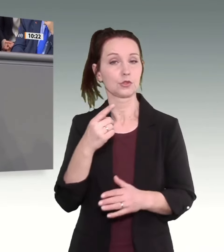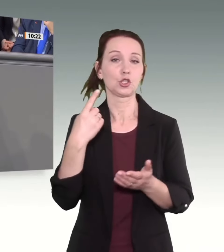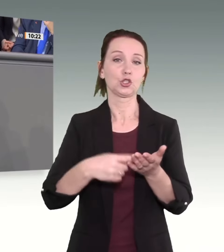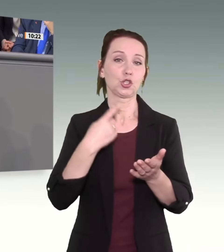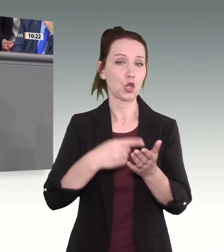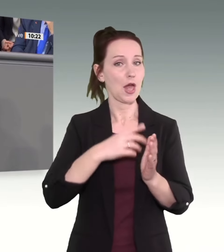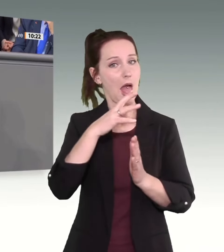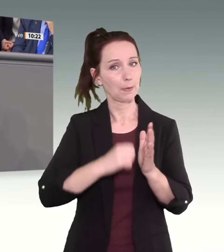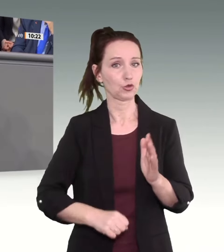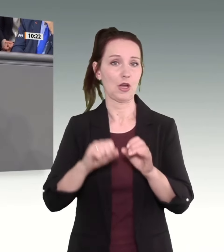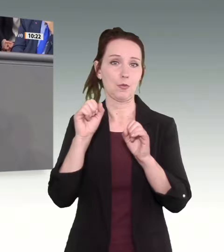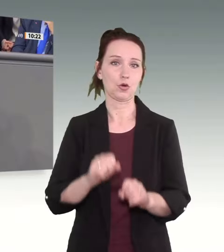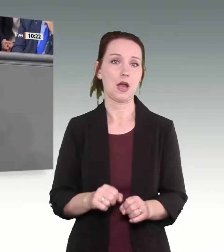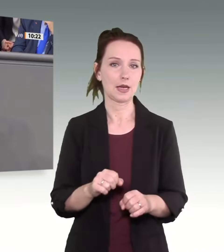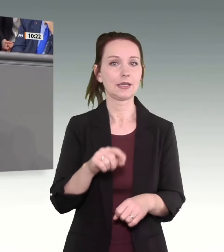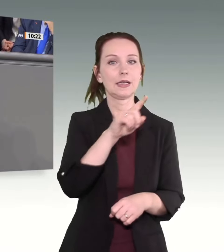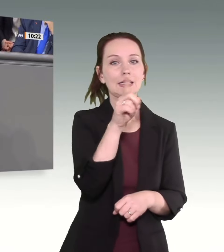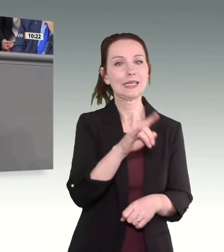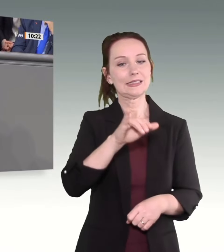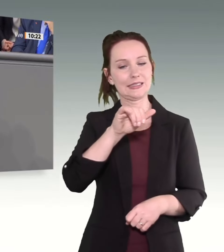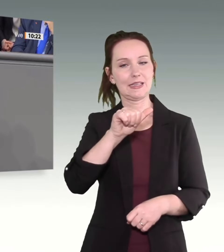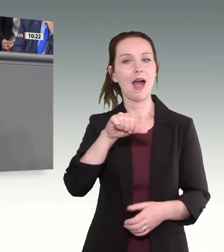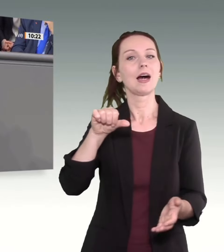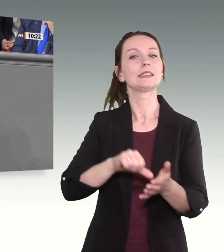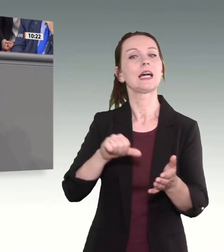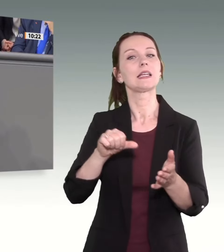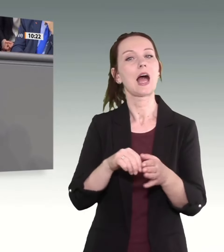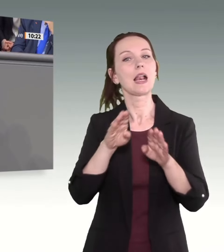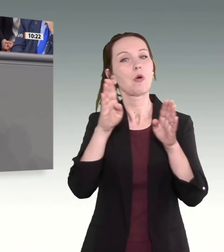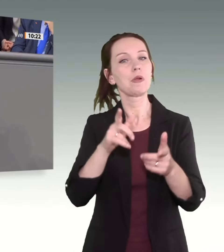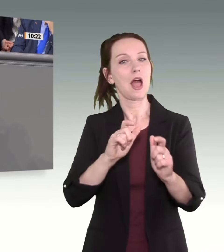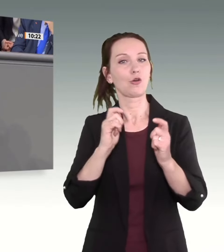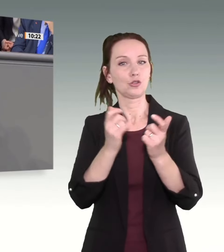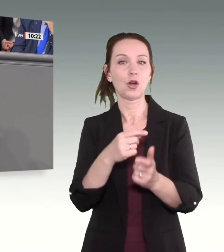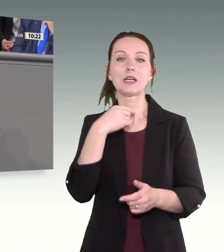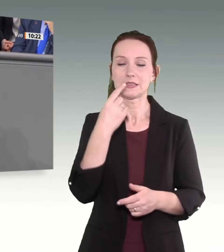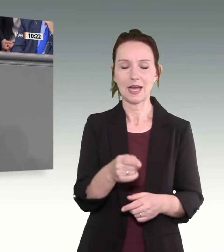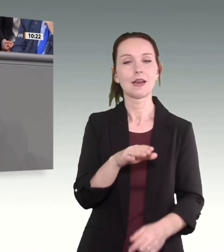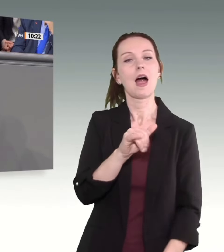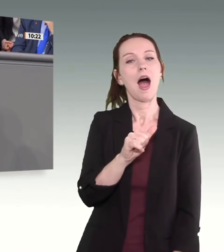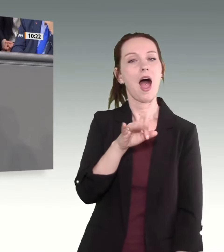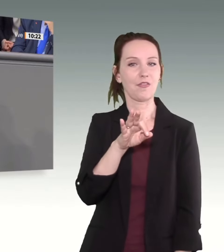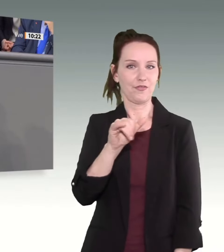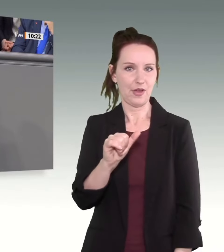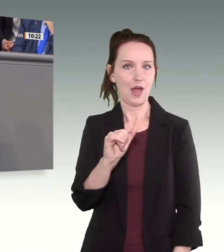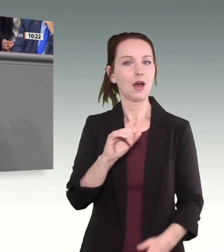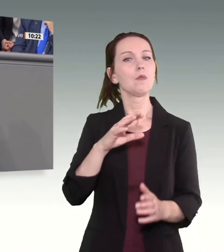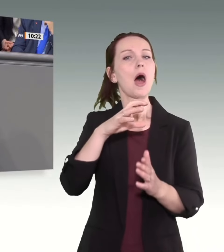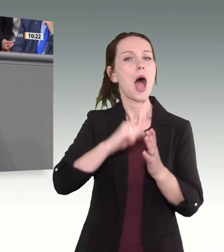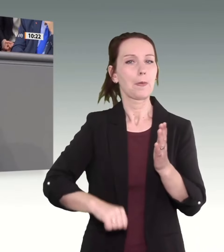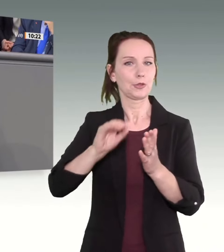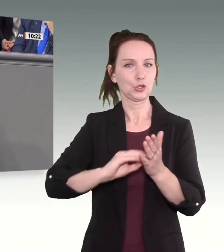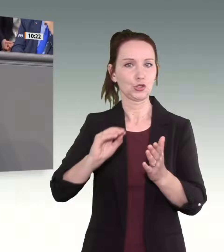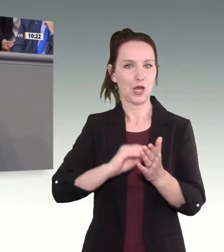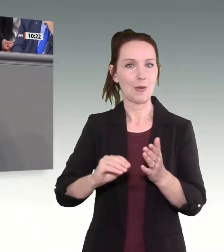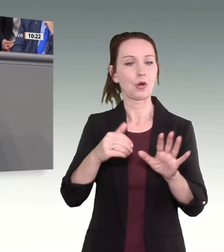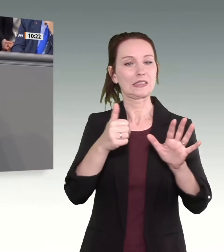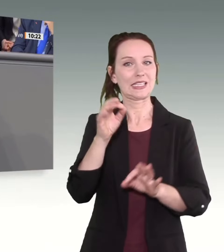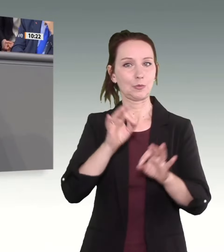Immobilienausschuss, spricht davon, dass eine 6-prozentige AFA auf sechs Jahre die Mieten im Wohnungsbaubereich um 2